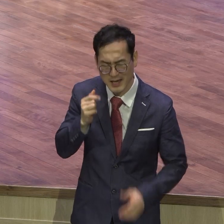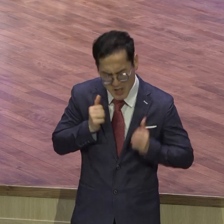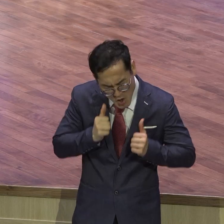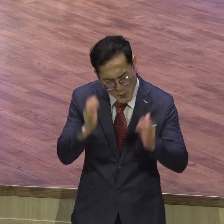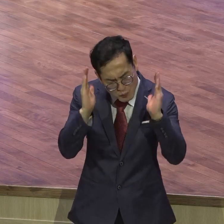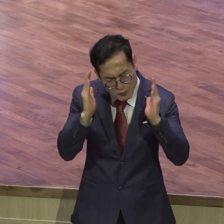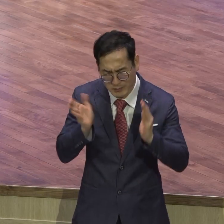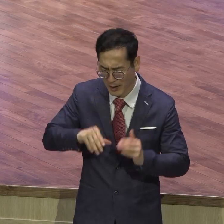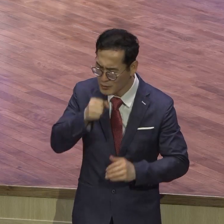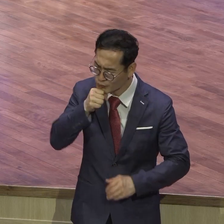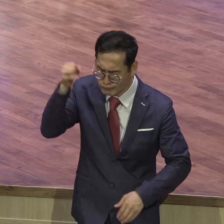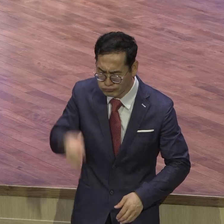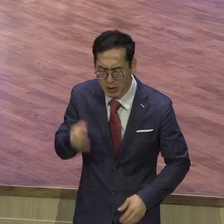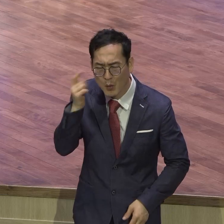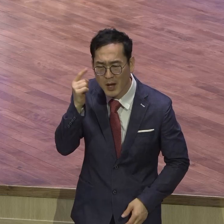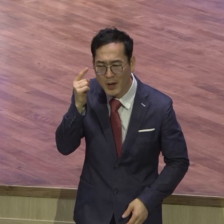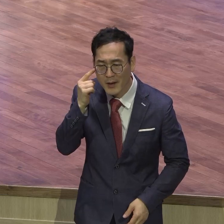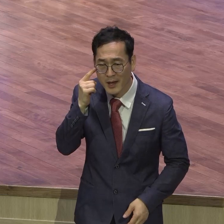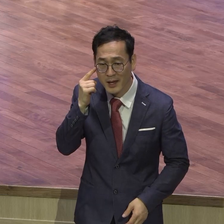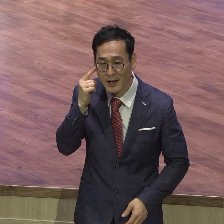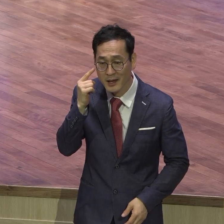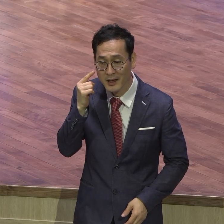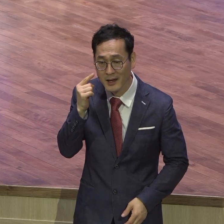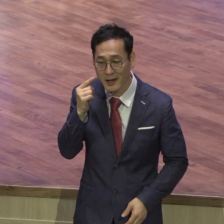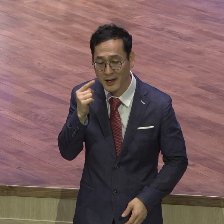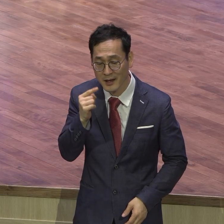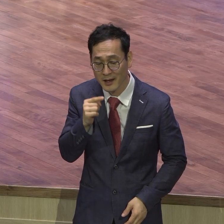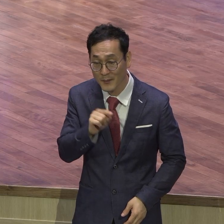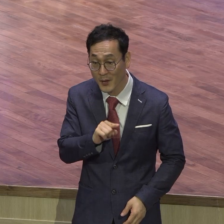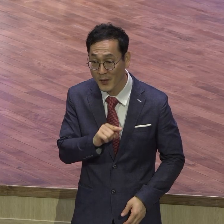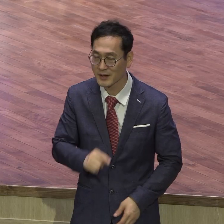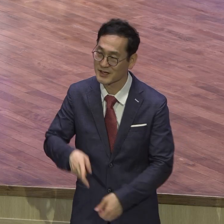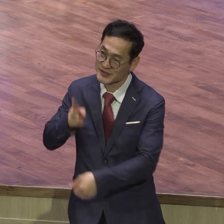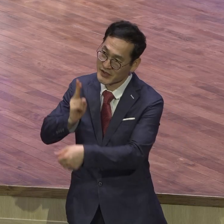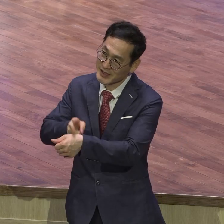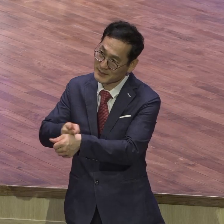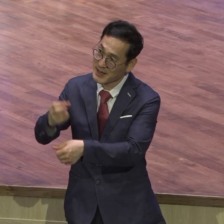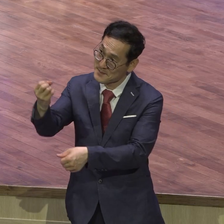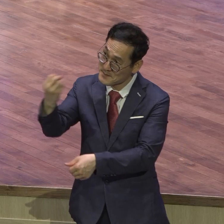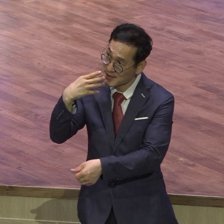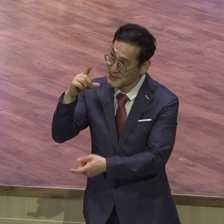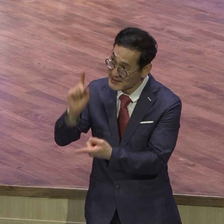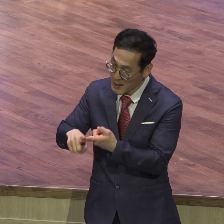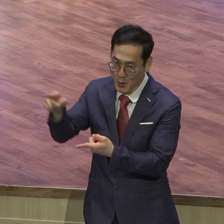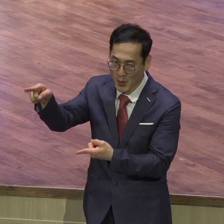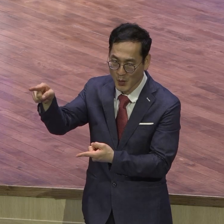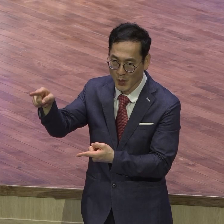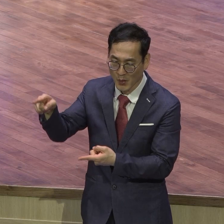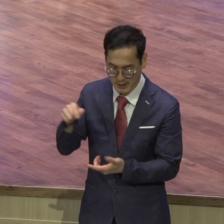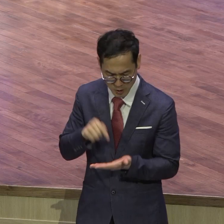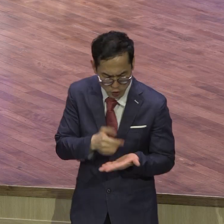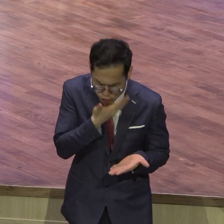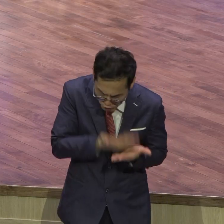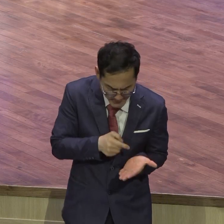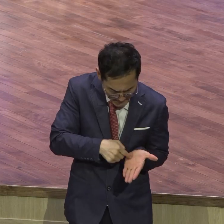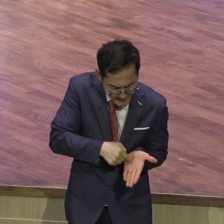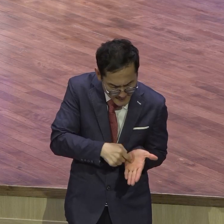성격이 안 오르는가 제일 중요한 것이 뭐냐 선생님이 강조하는 이